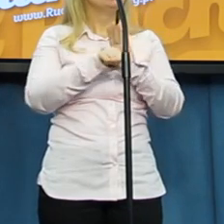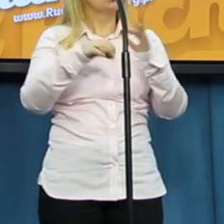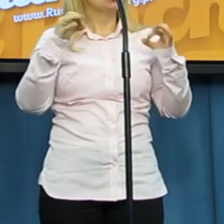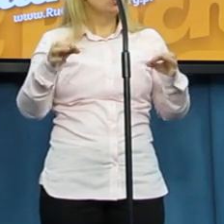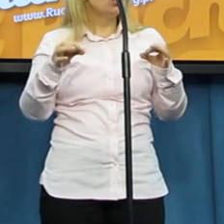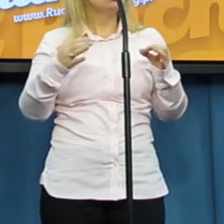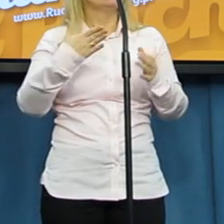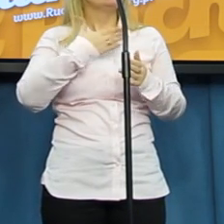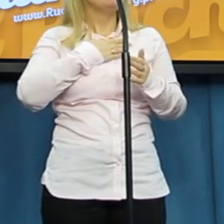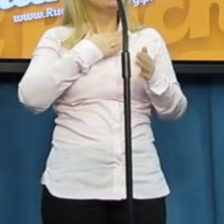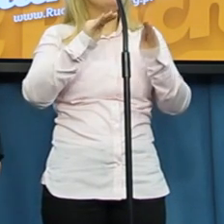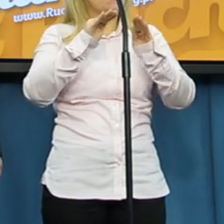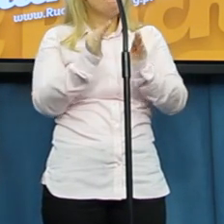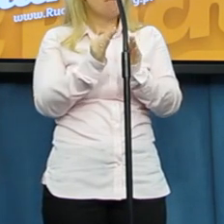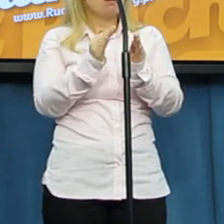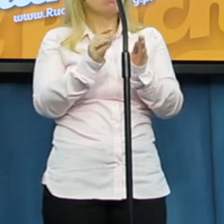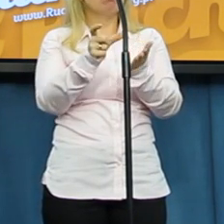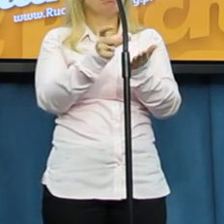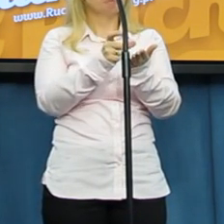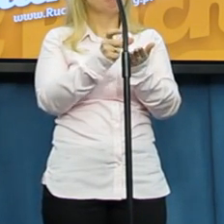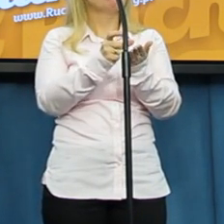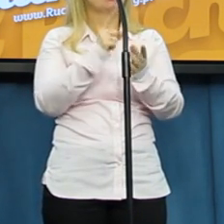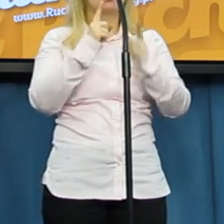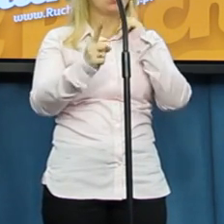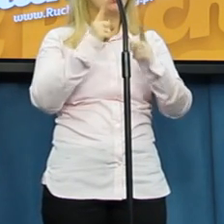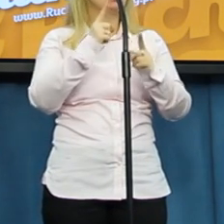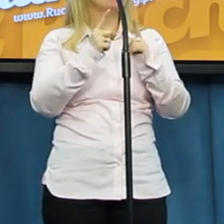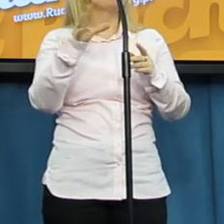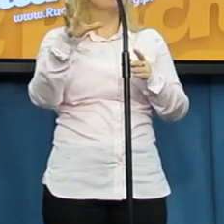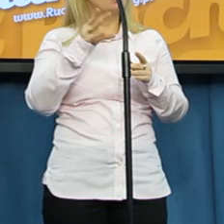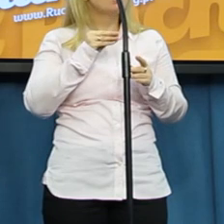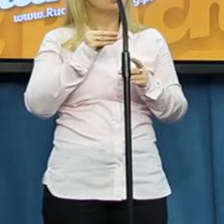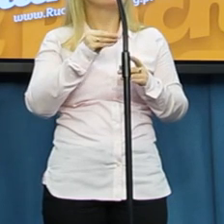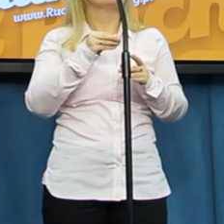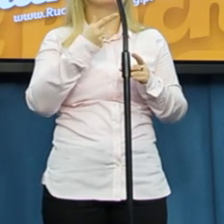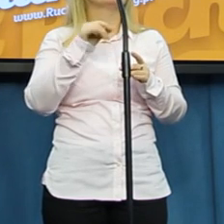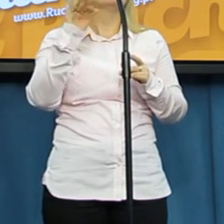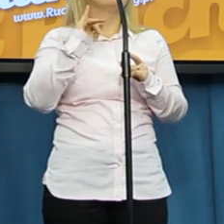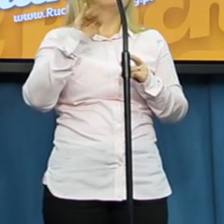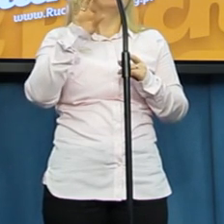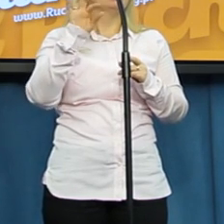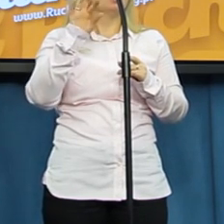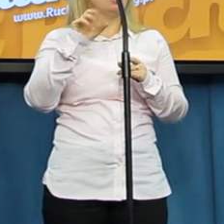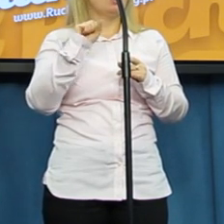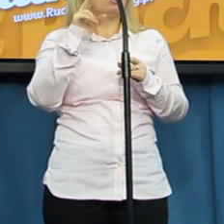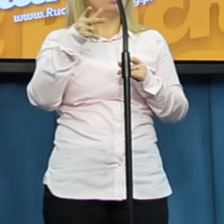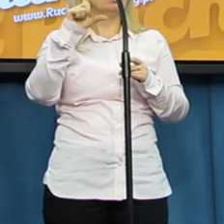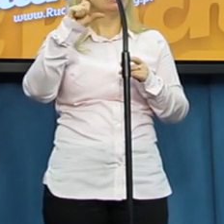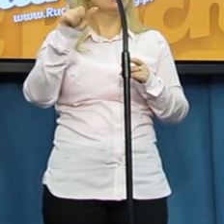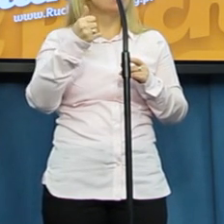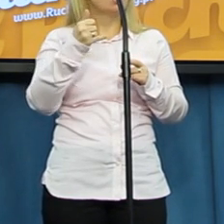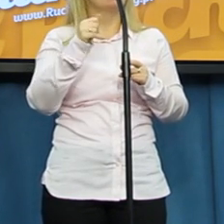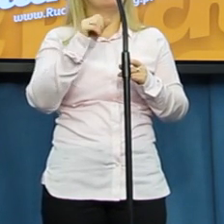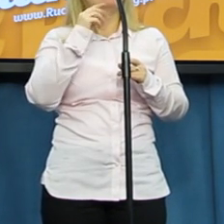bardzo mały czy też wąski dialog z frakcją Europejskiej Socjalistów. To nie ulega najmniejszej wątpliwości. Mieliśmy dobre i mamy